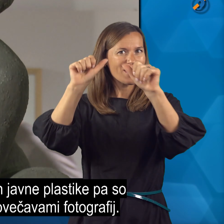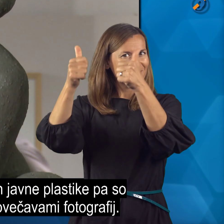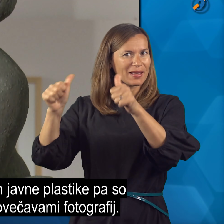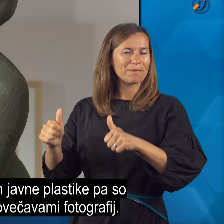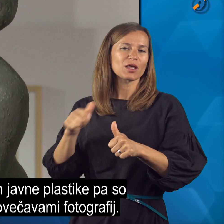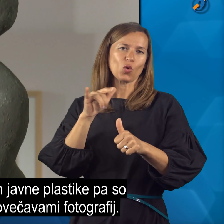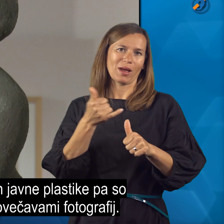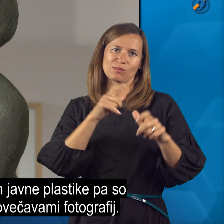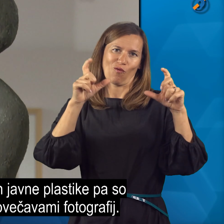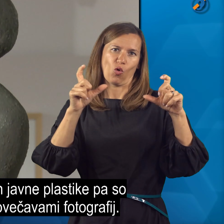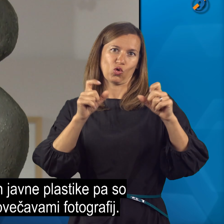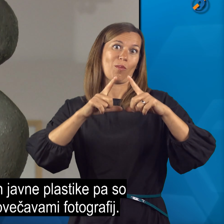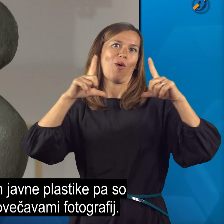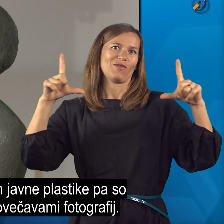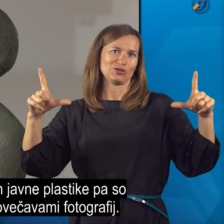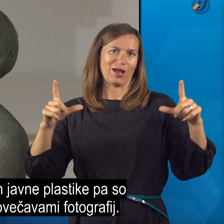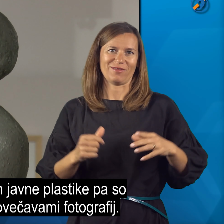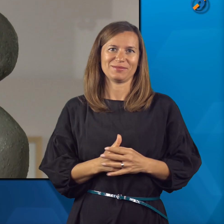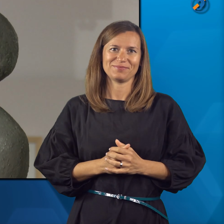s fotopovečavami.